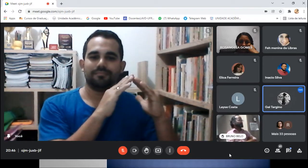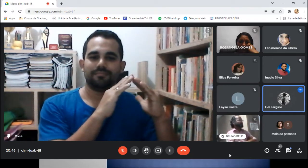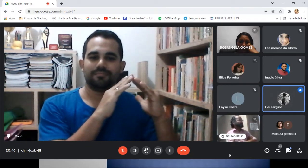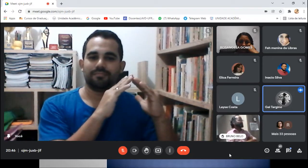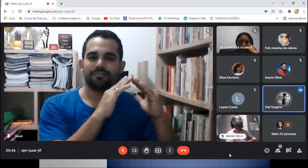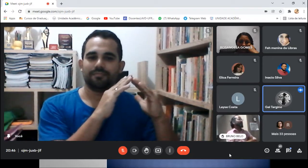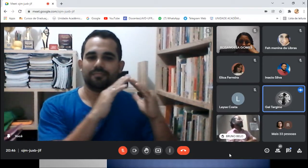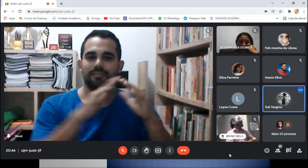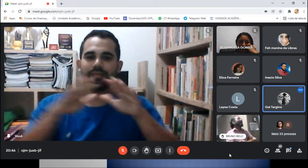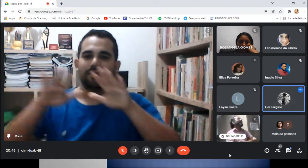Casa.